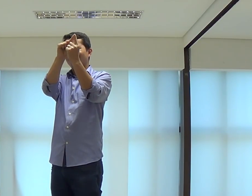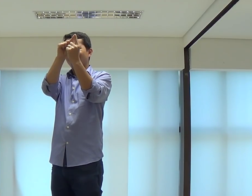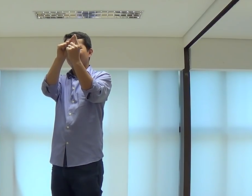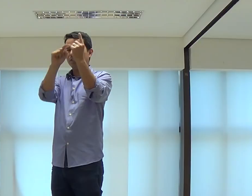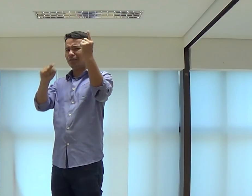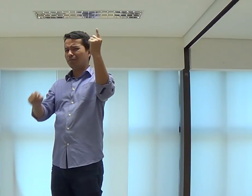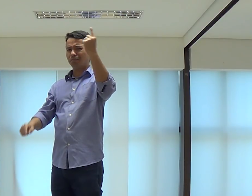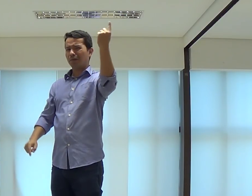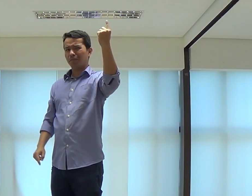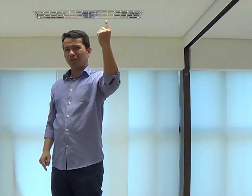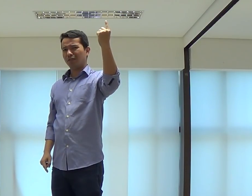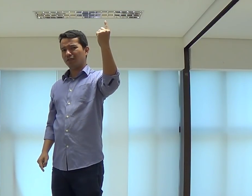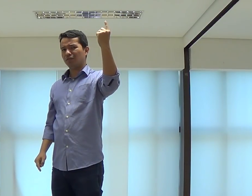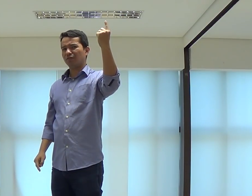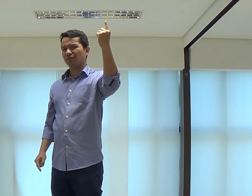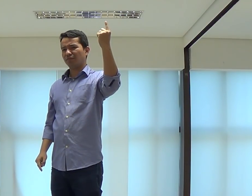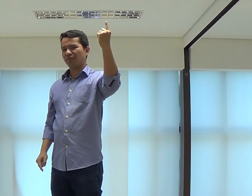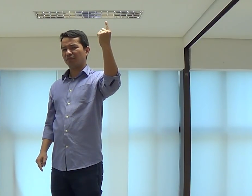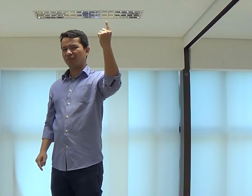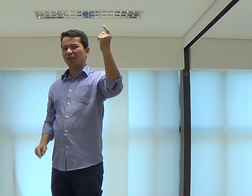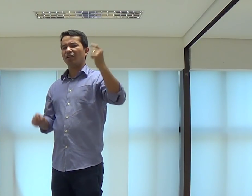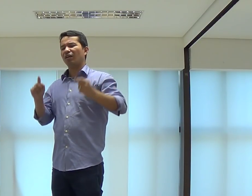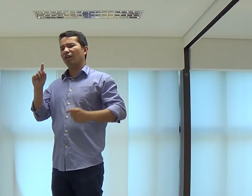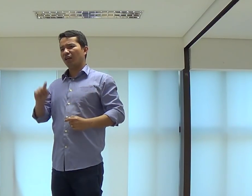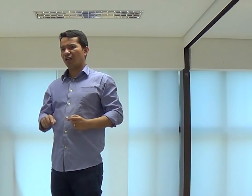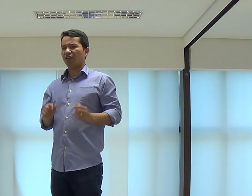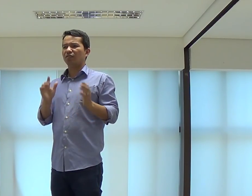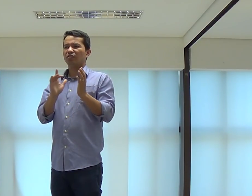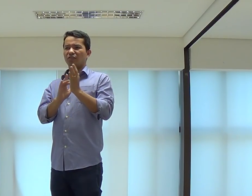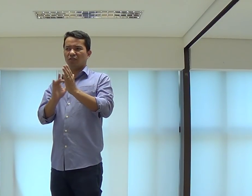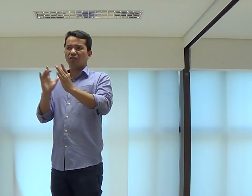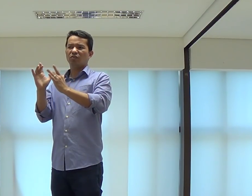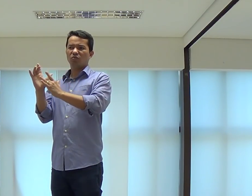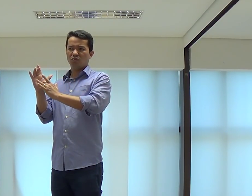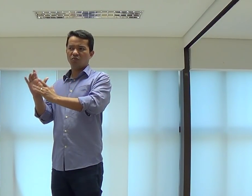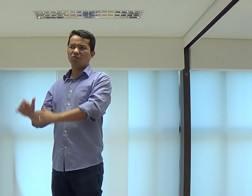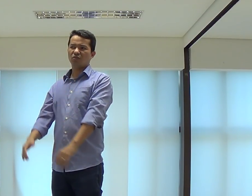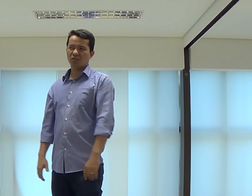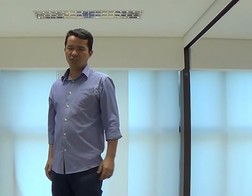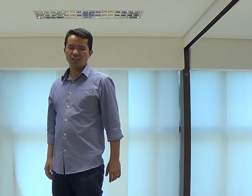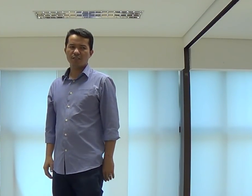Mas o real propósito, o principal, é Jesus.